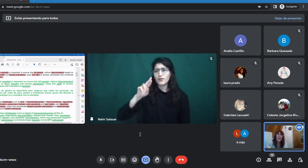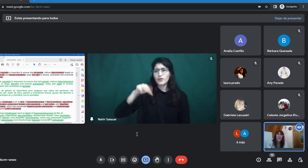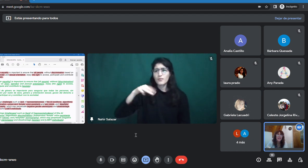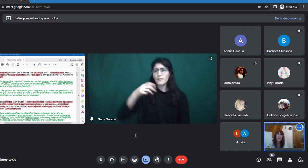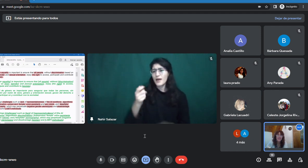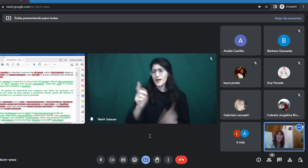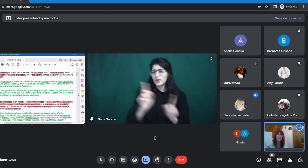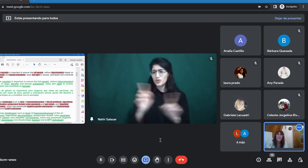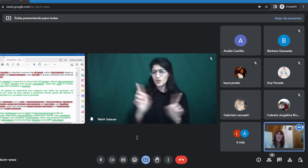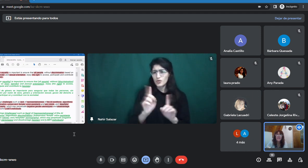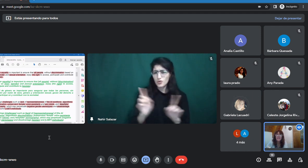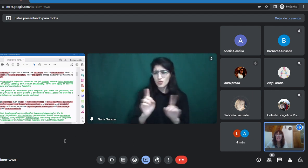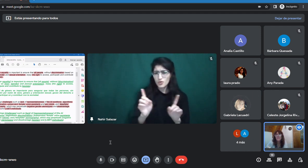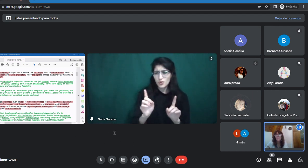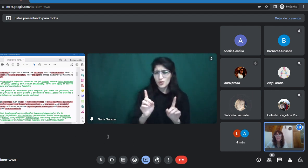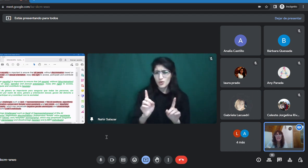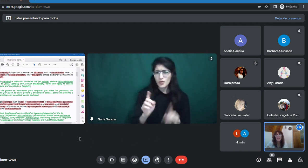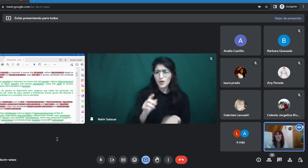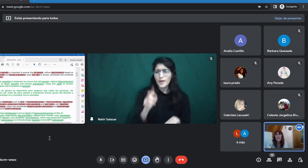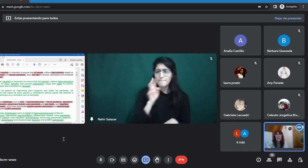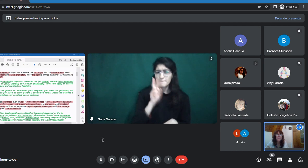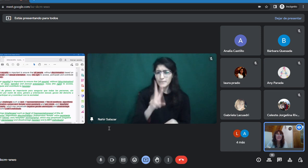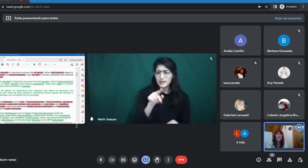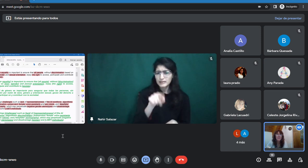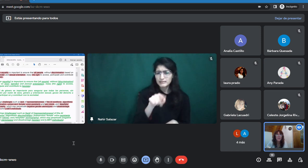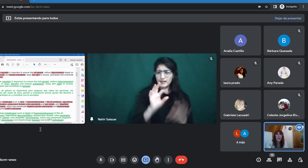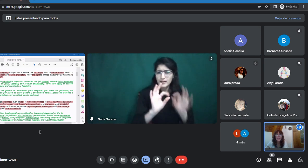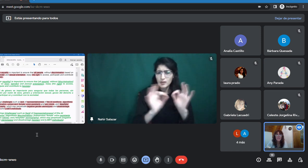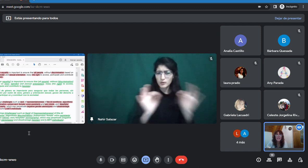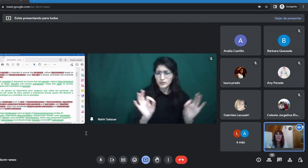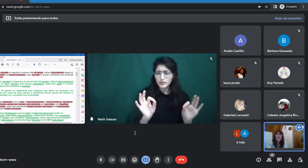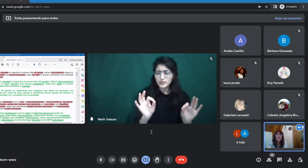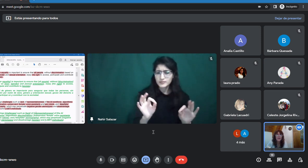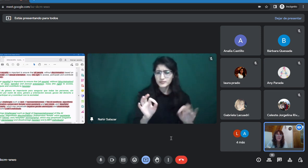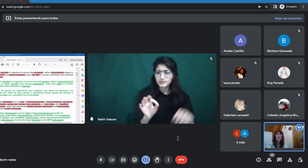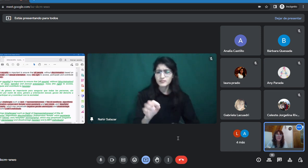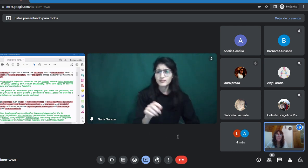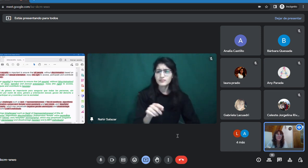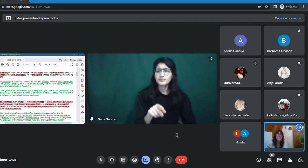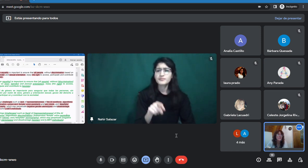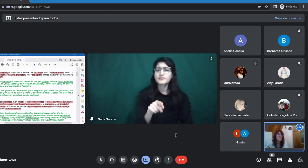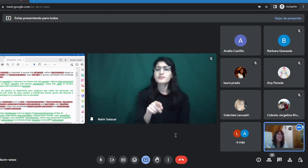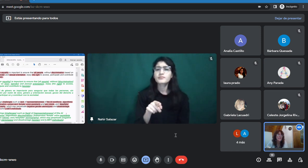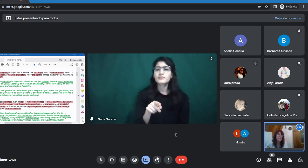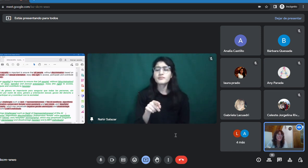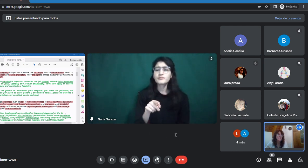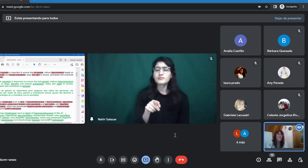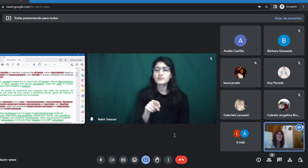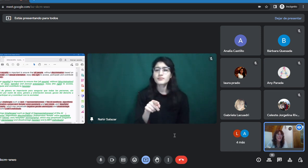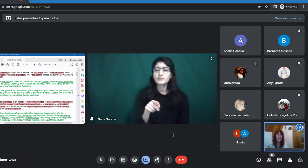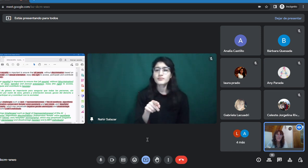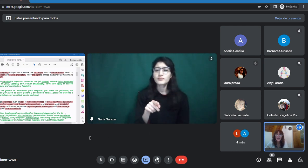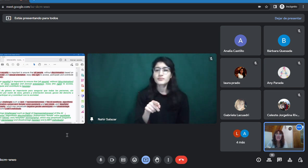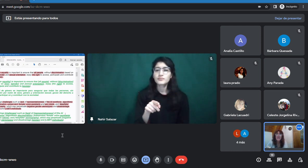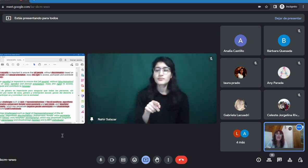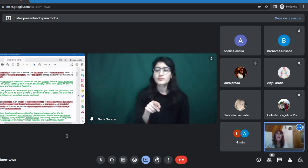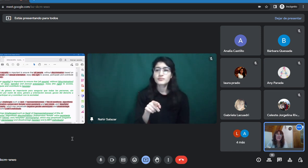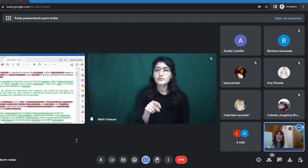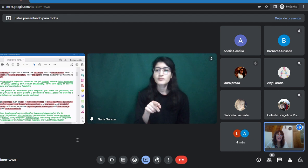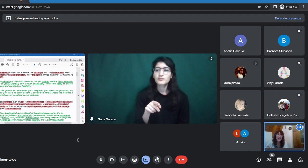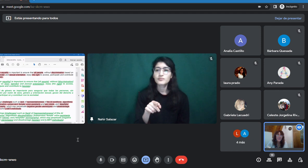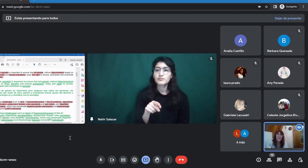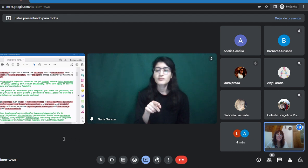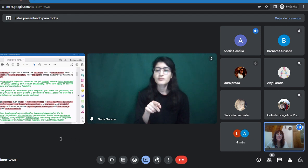representatividad, ¿sí? De la planta laboral, de la planta de trabajo, de la inteligencia artificial.